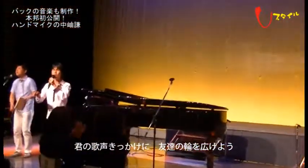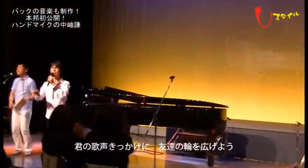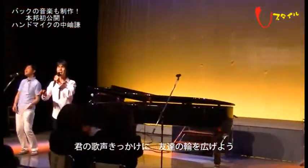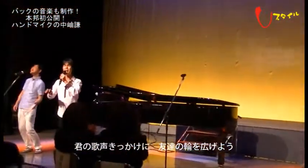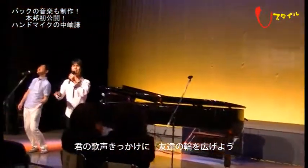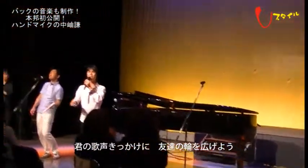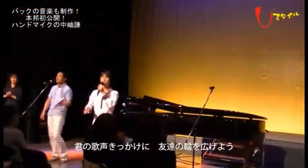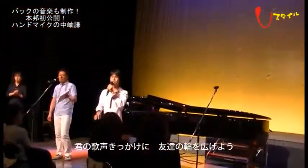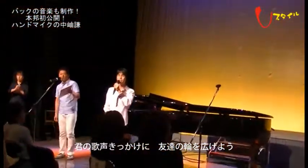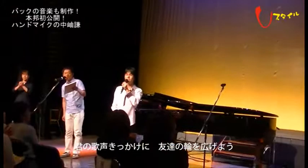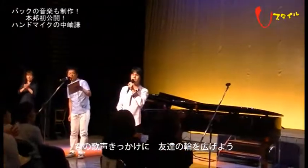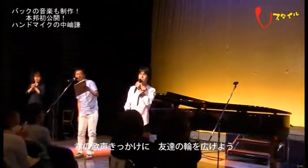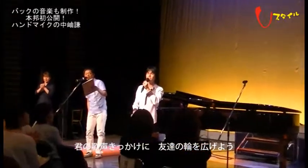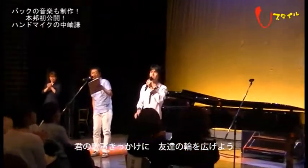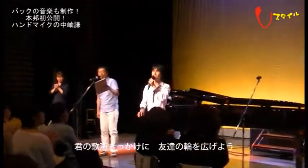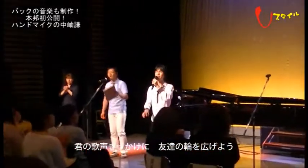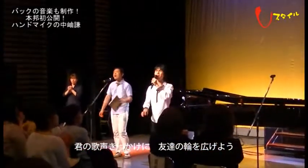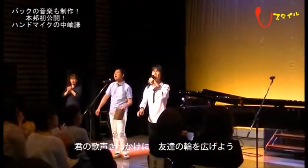ああああああ